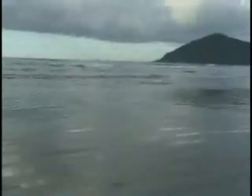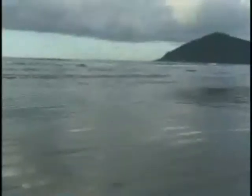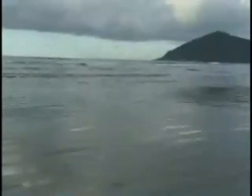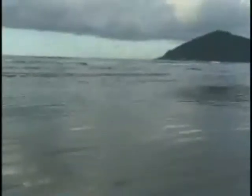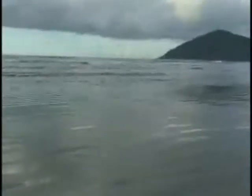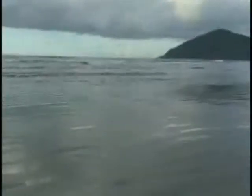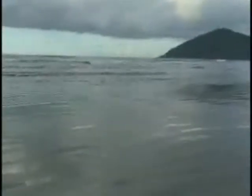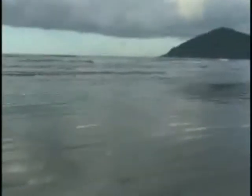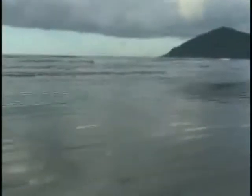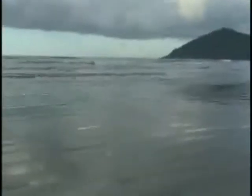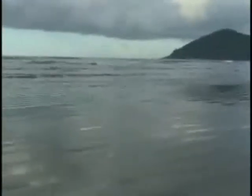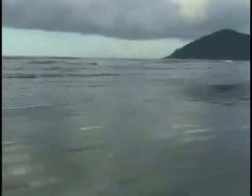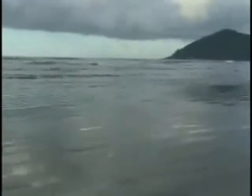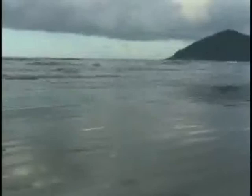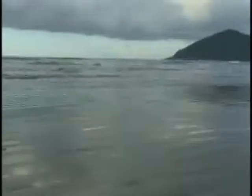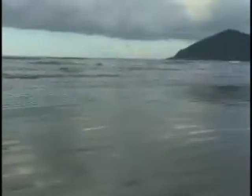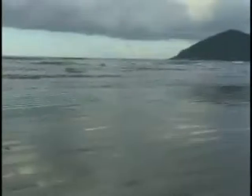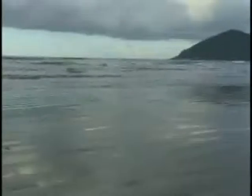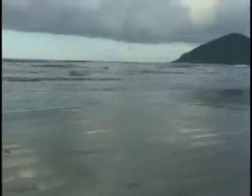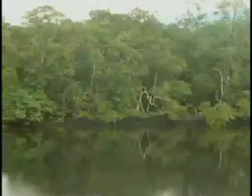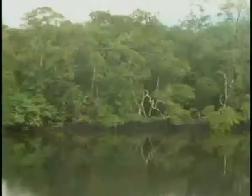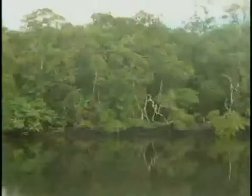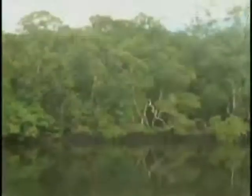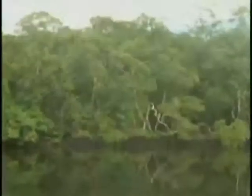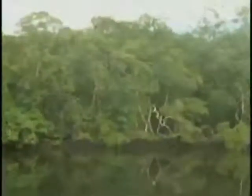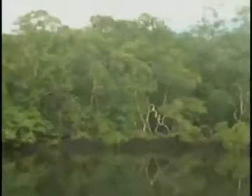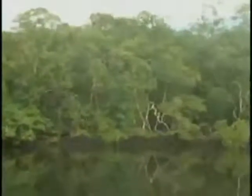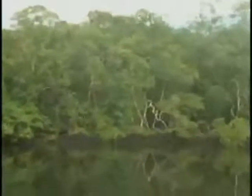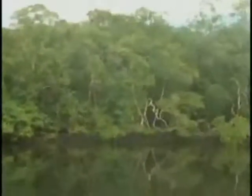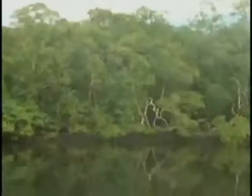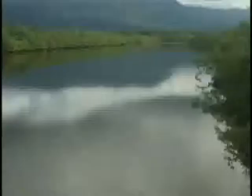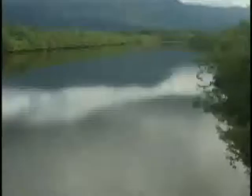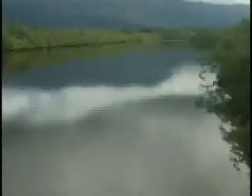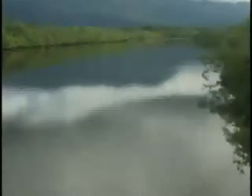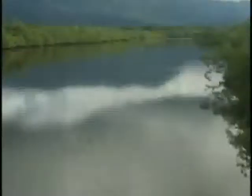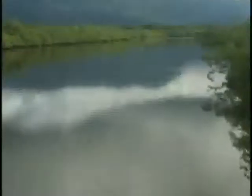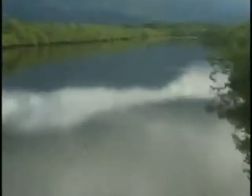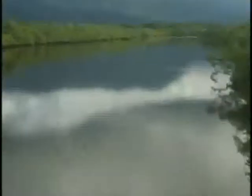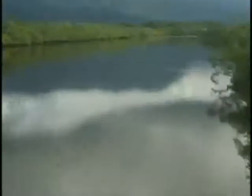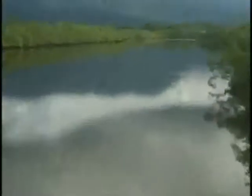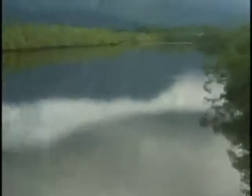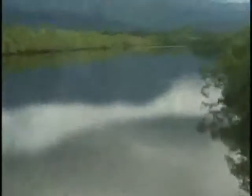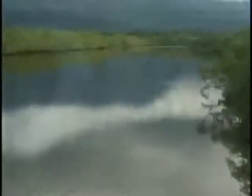eu repreendo agora em nome de Jesus. Esses pensamentos de morte, esses